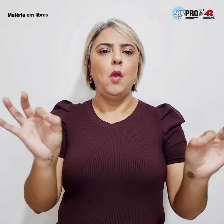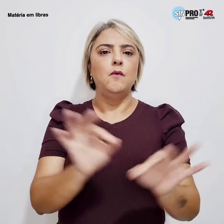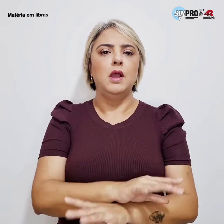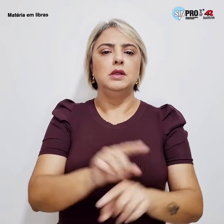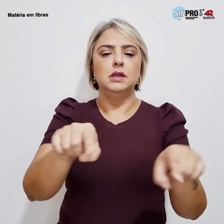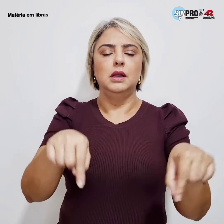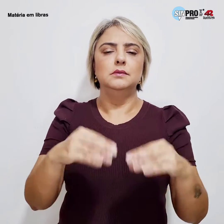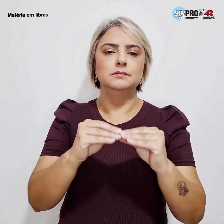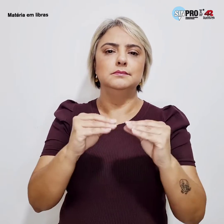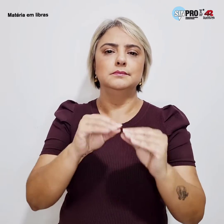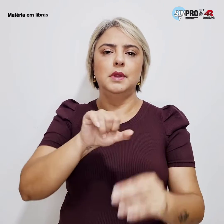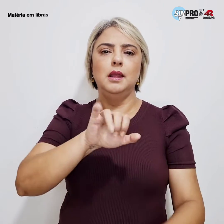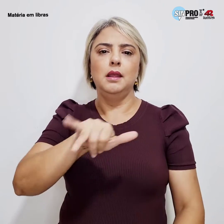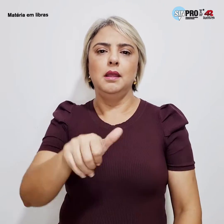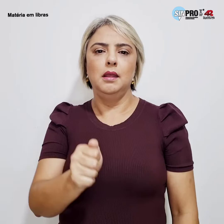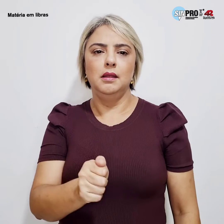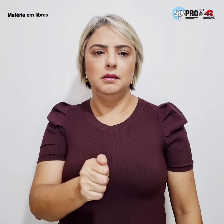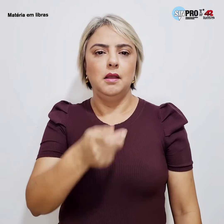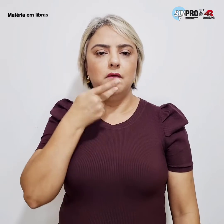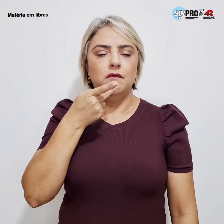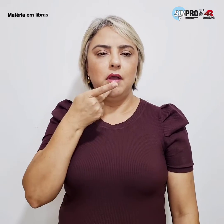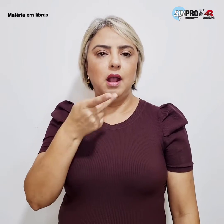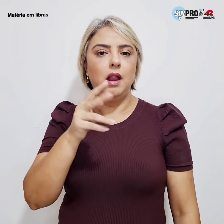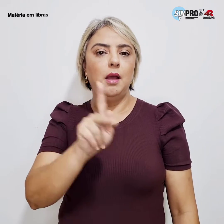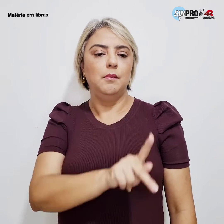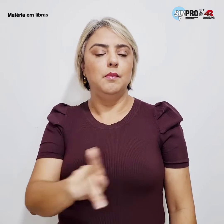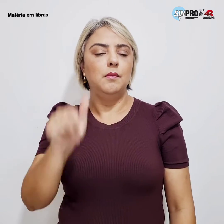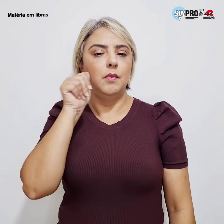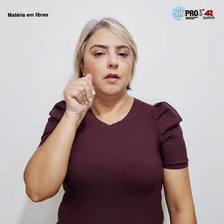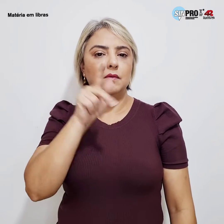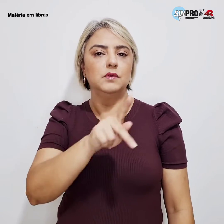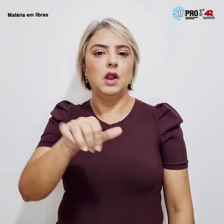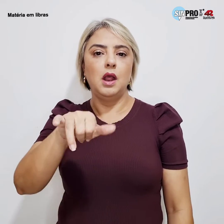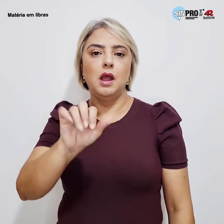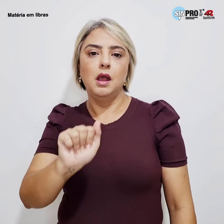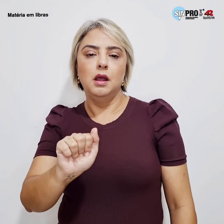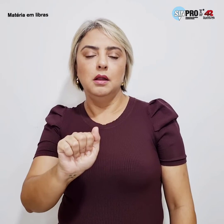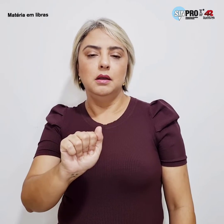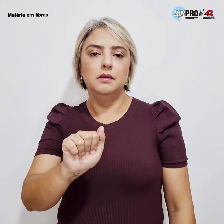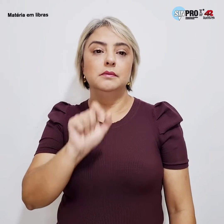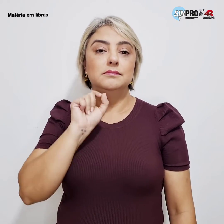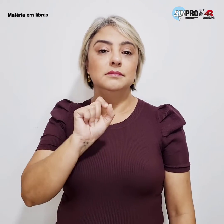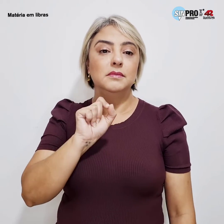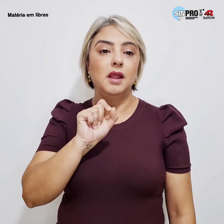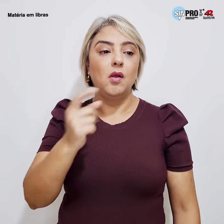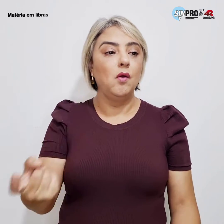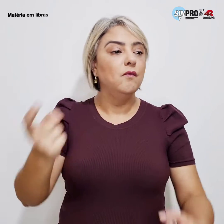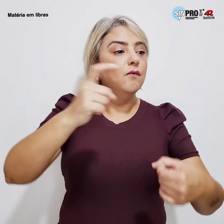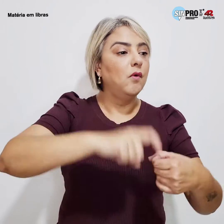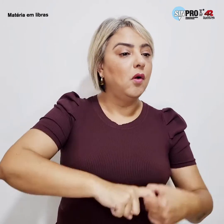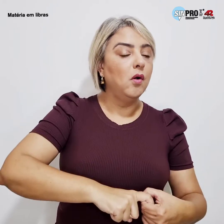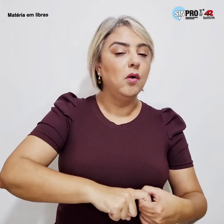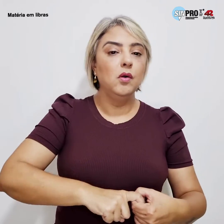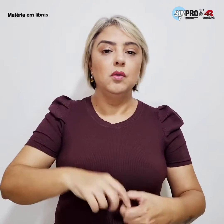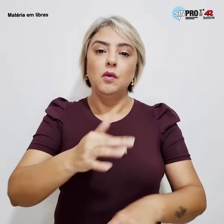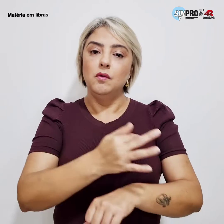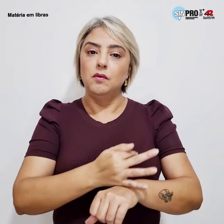EJA. Segundo relata a professora Ana Reuma, ao retornar do recesso, em